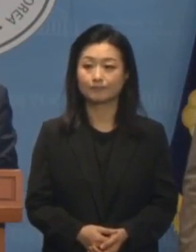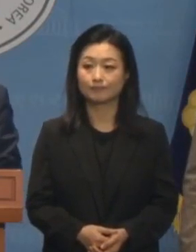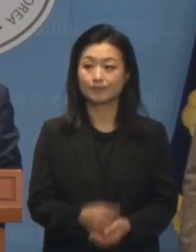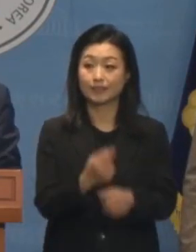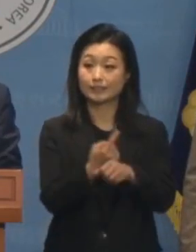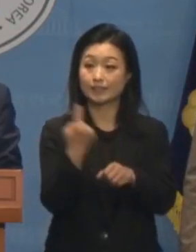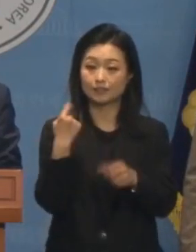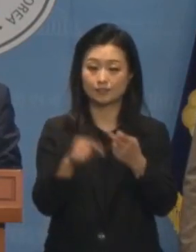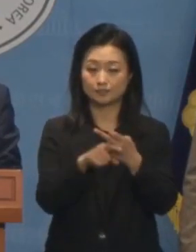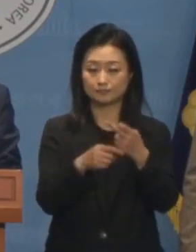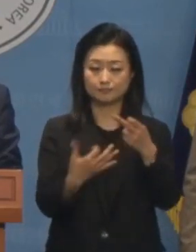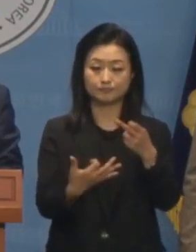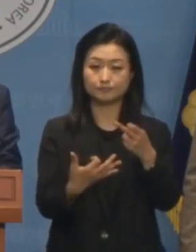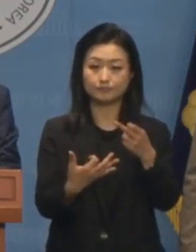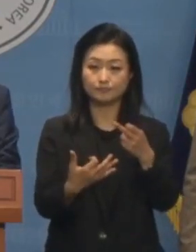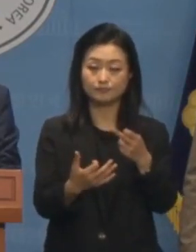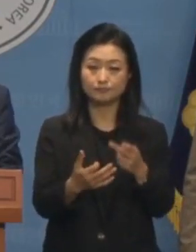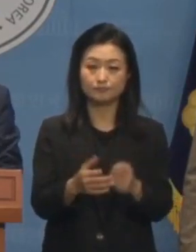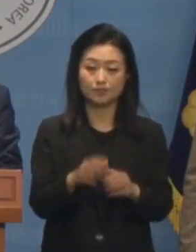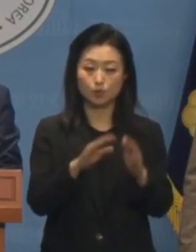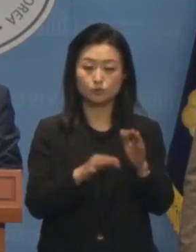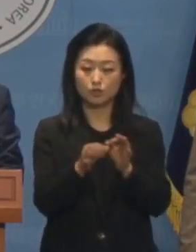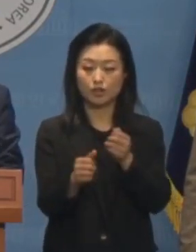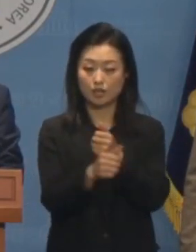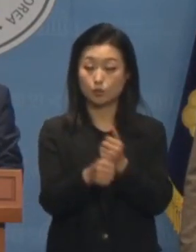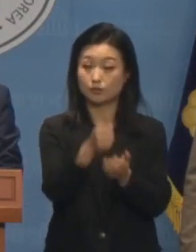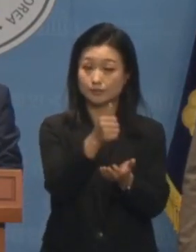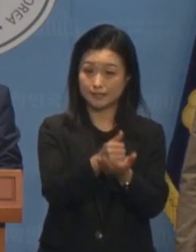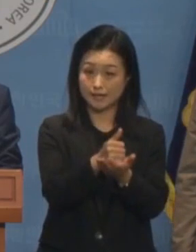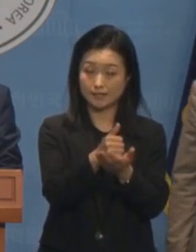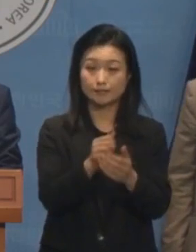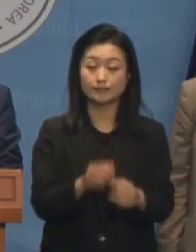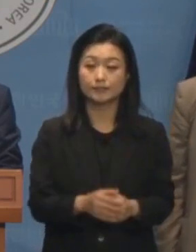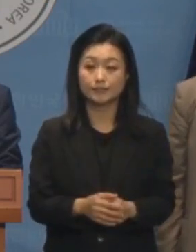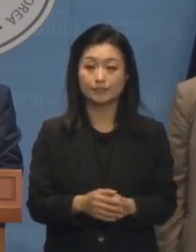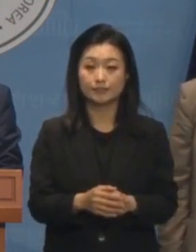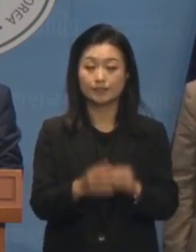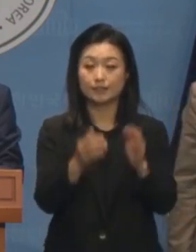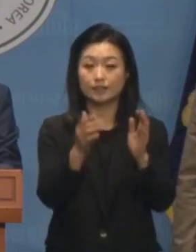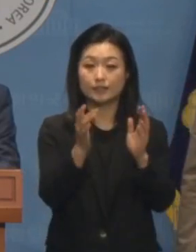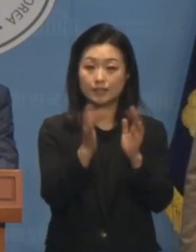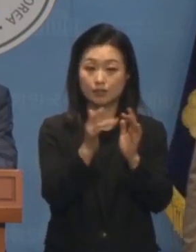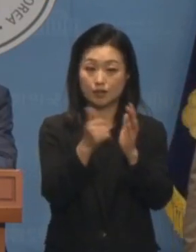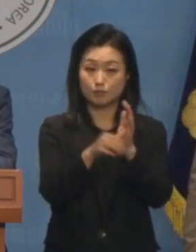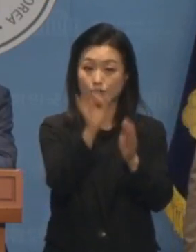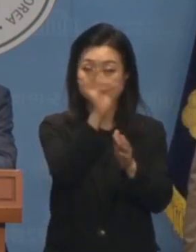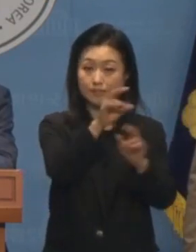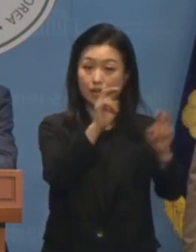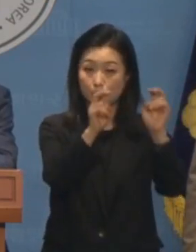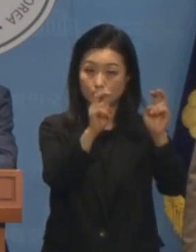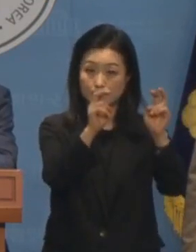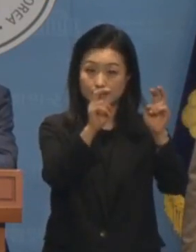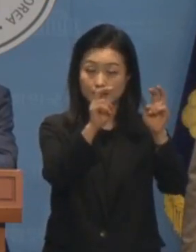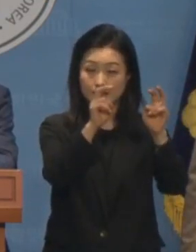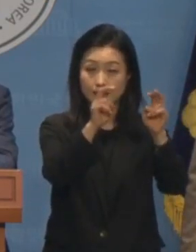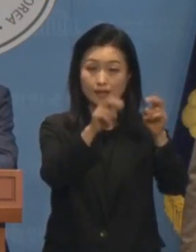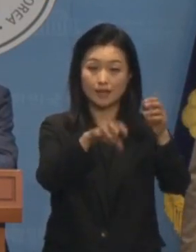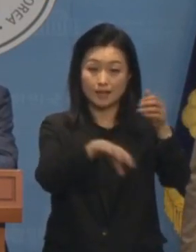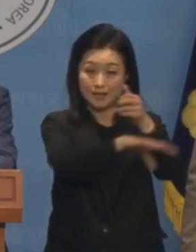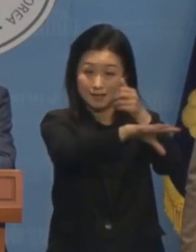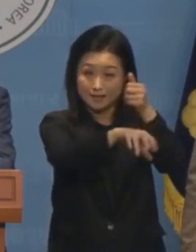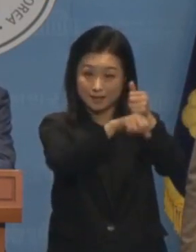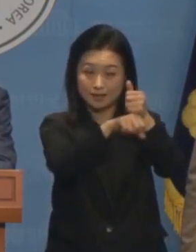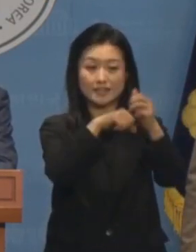작년 12월 19일 한기정 공정거래위원장 플랫폼 공정경제 촉진법의 핵심은 지배기업 사전지정과